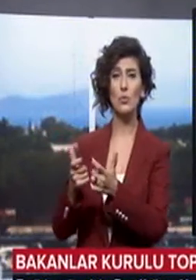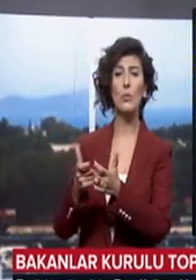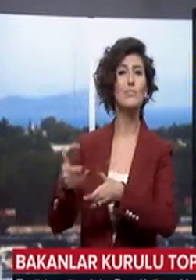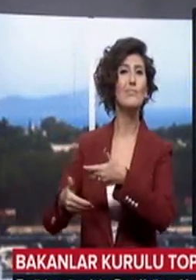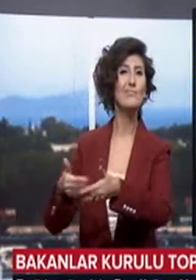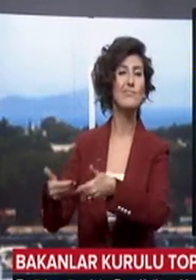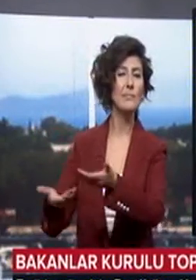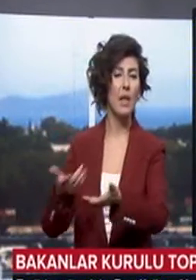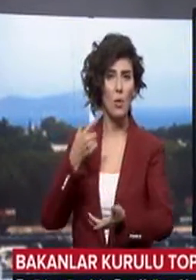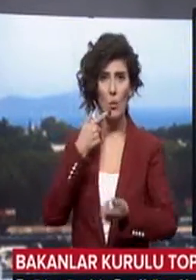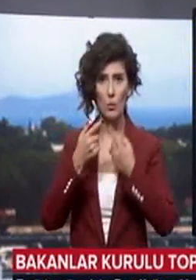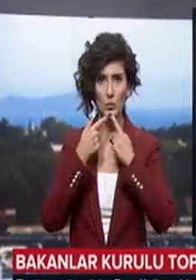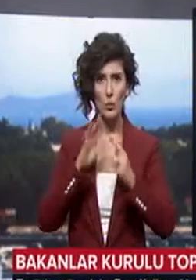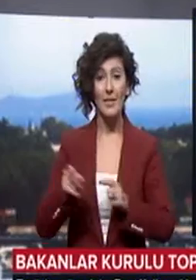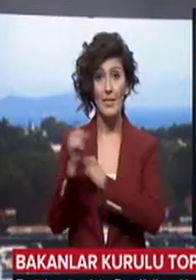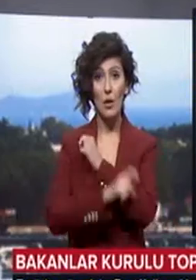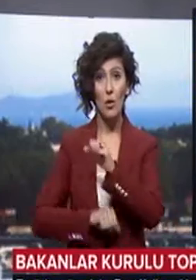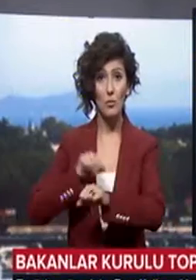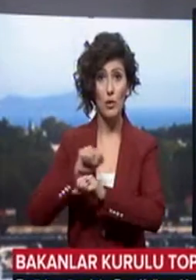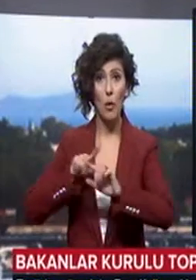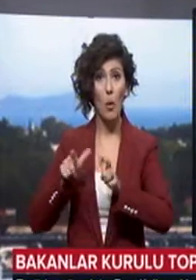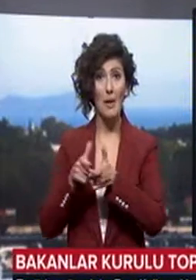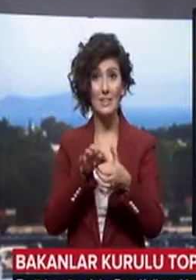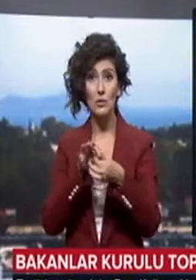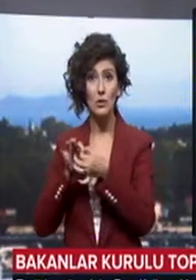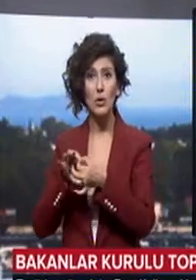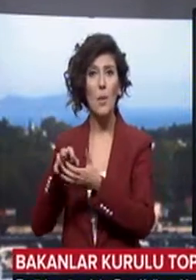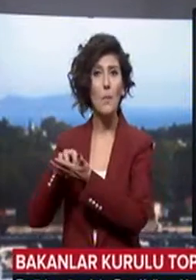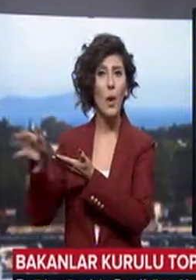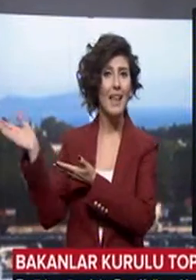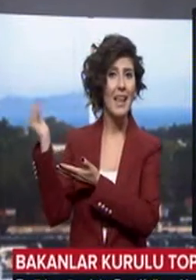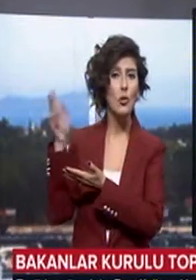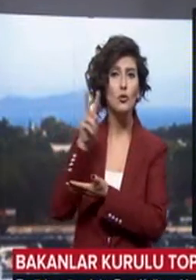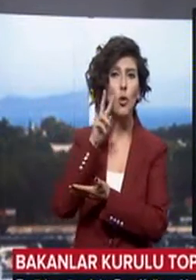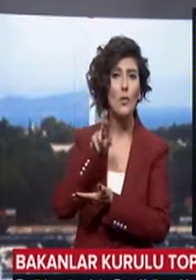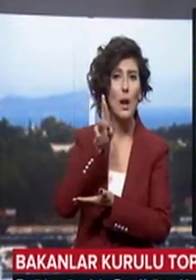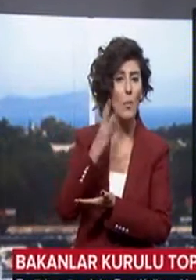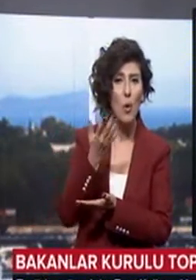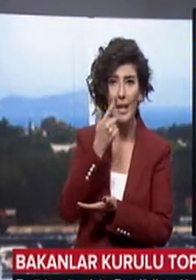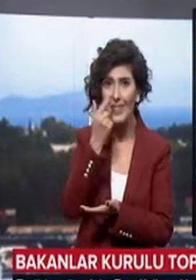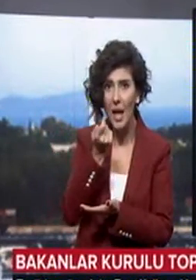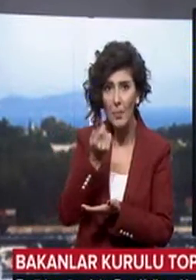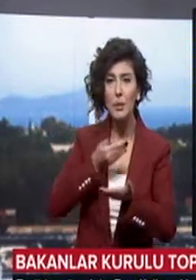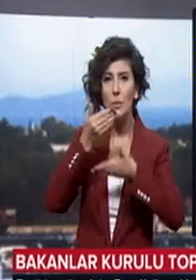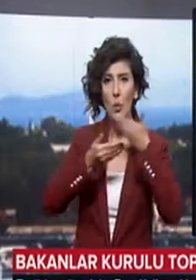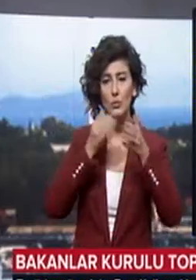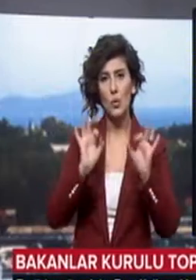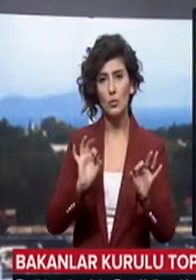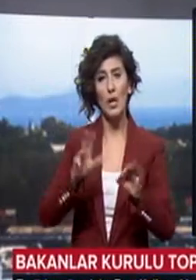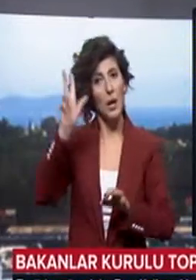mücadele operasyonlarına ilişkin bölgeden gelen son raporlar ve atılacak adımlar da masada. Amerika Birleşik Devletleri'nin yeni